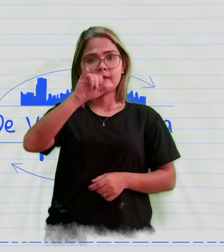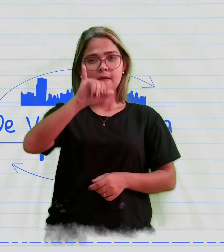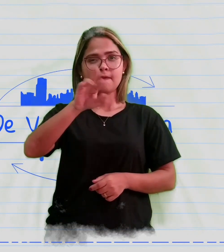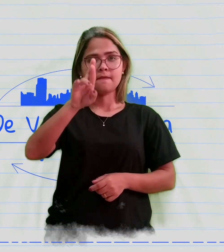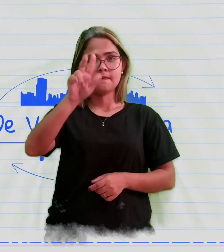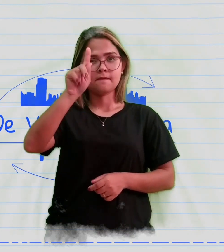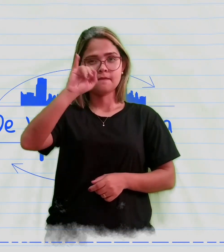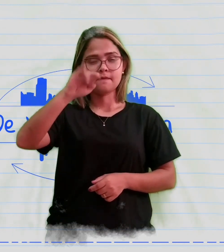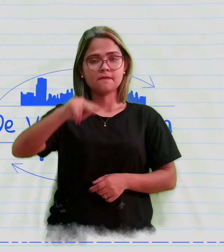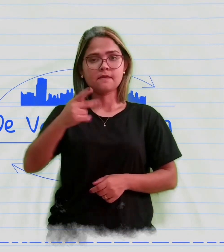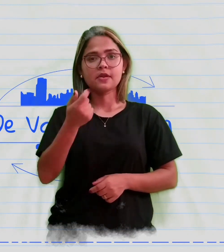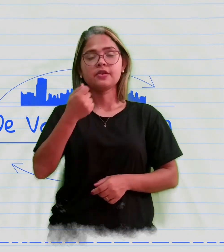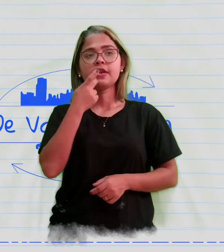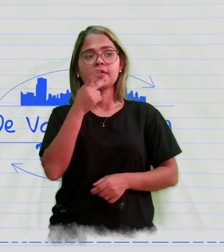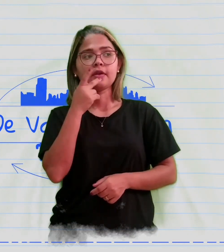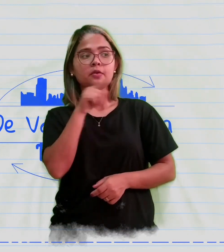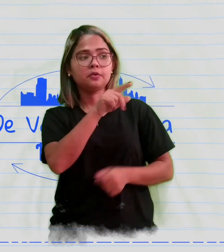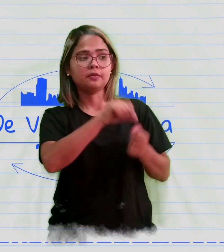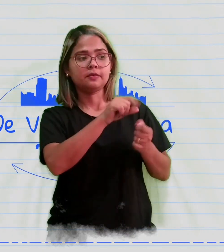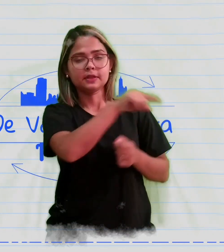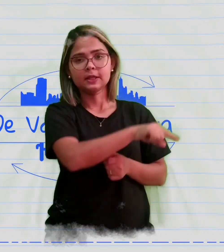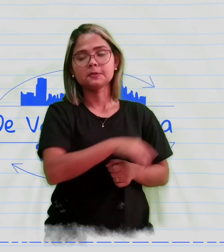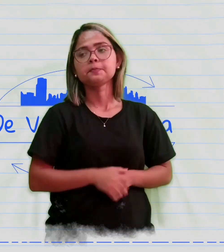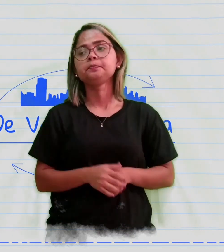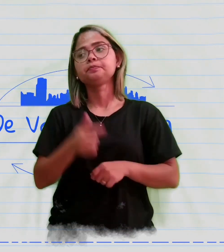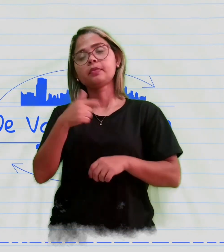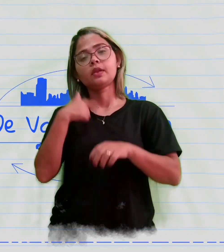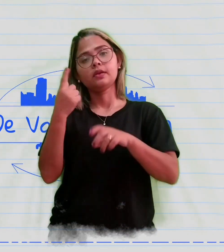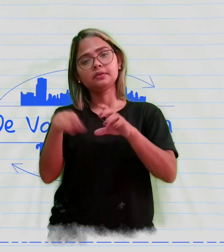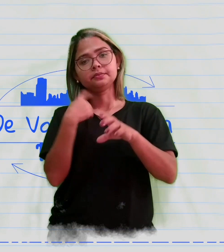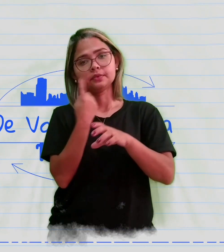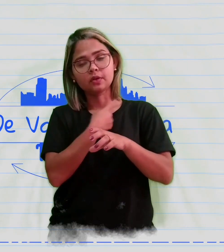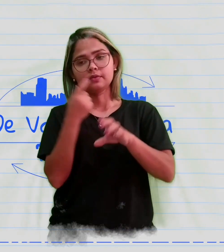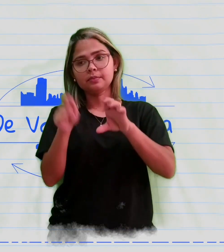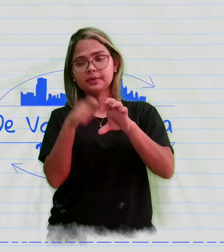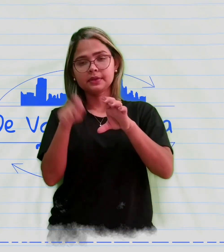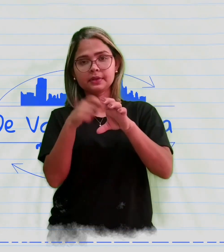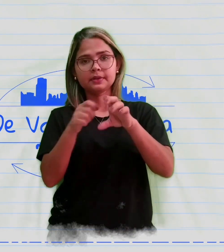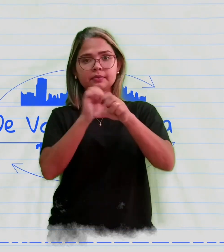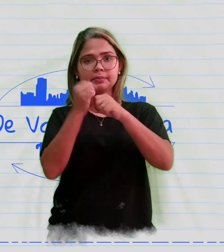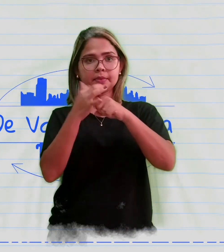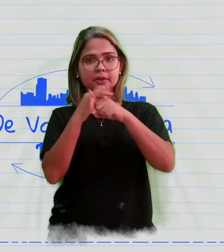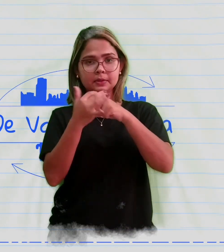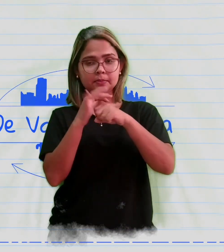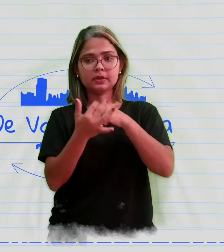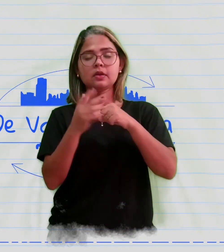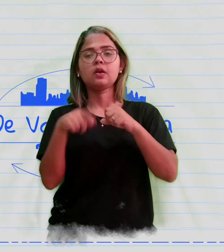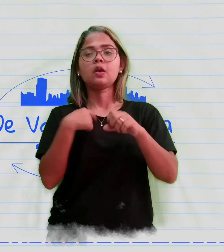encabeçou o negócio todo, ela falou assim, vai fazer isso aqui. Aí eu falei, tá bom. Aí a gente foi, gravou pandemia, né? Gravamos em casa. Eu